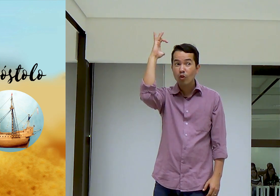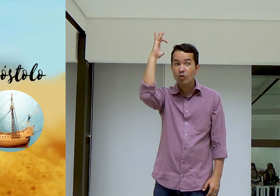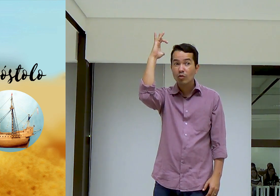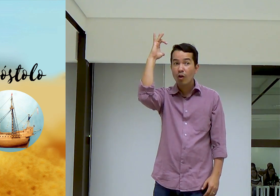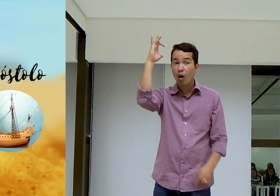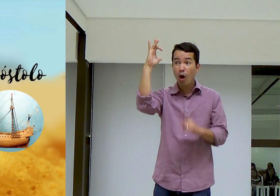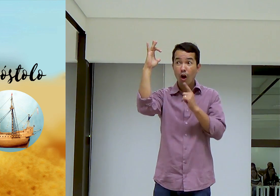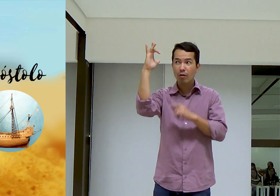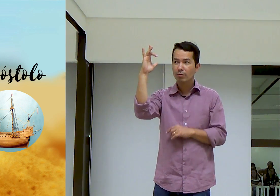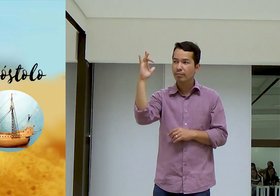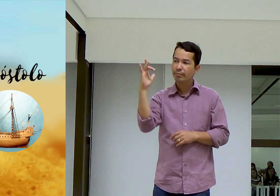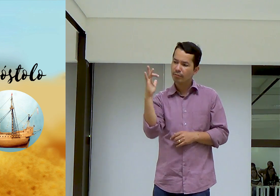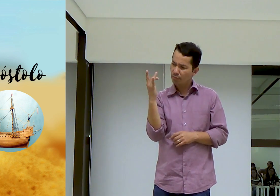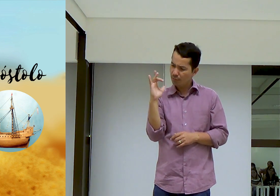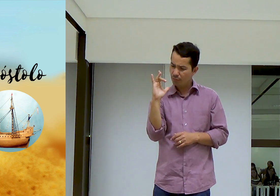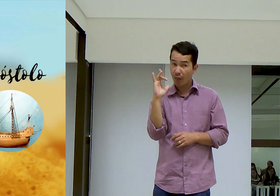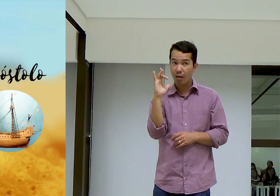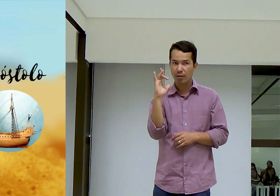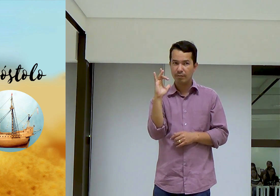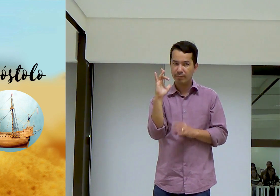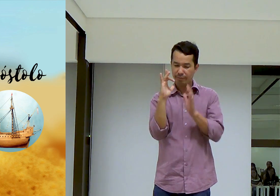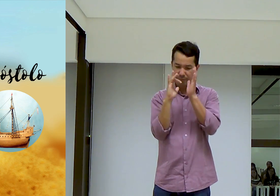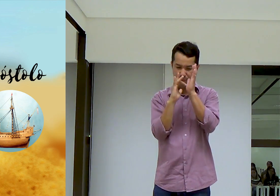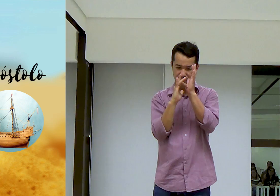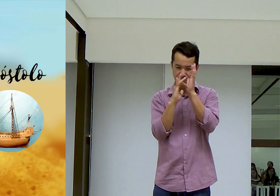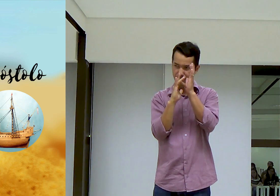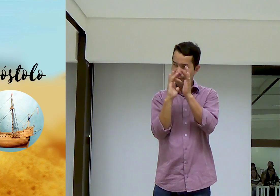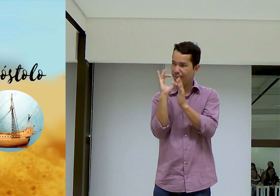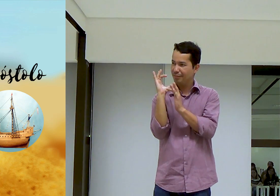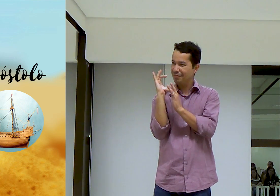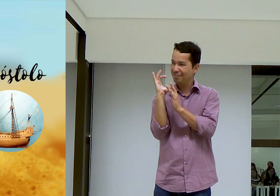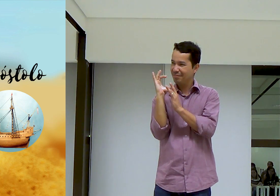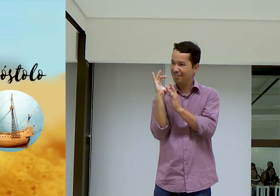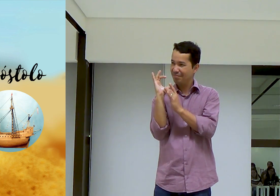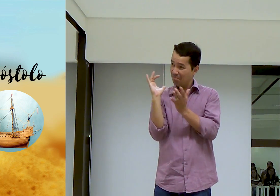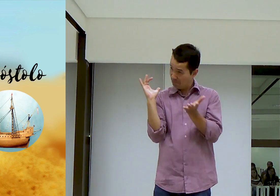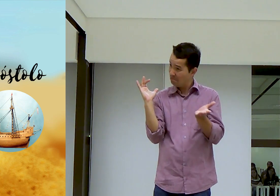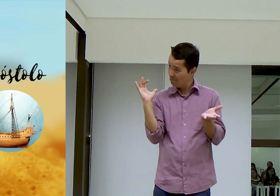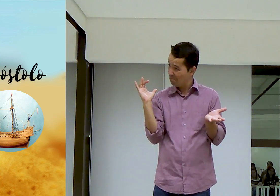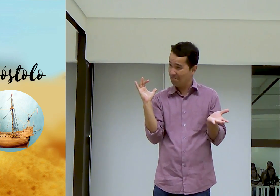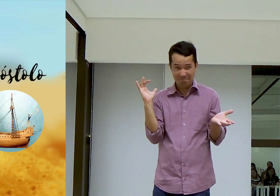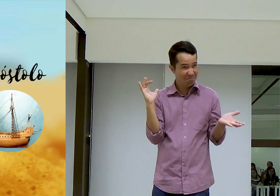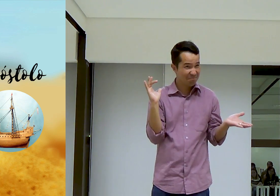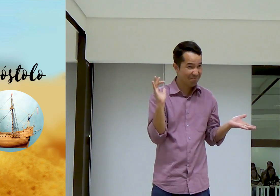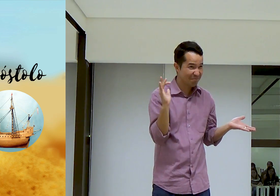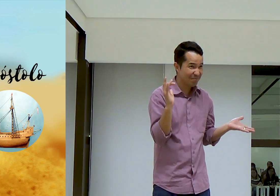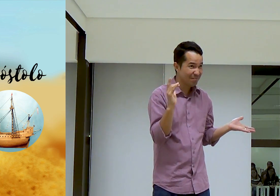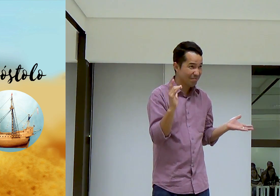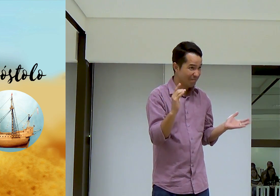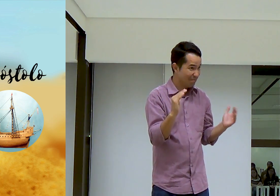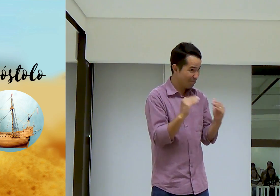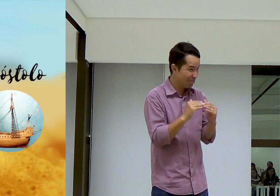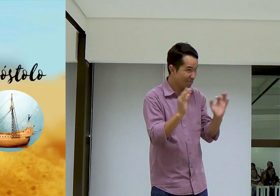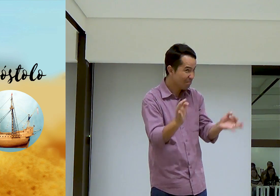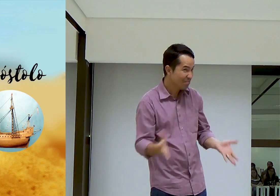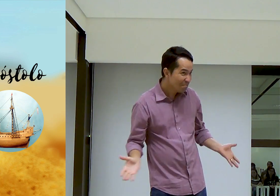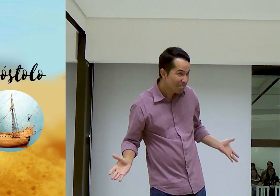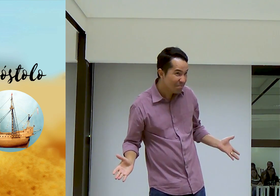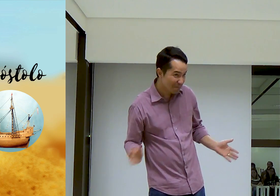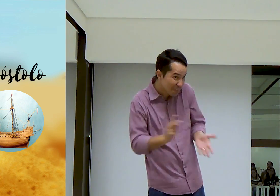tem um tesouro dentro de si, sabe? Que tesouro é esse? Jesus. Sim. É,